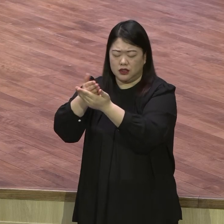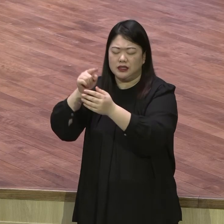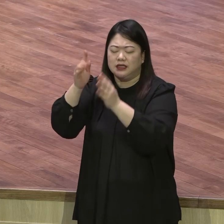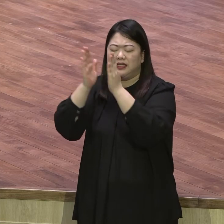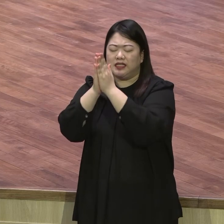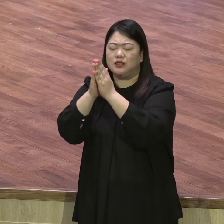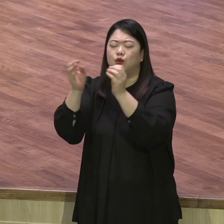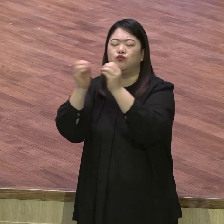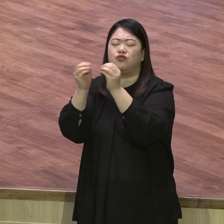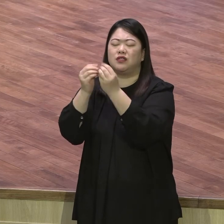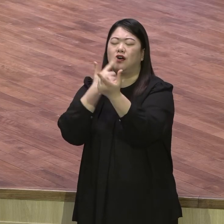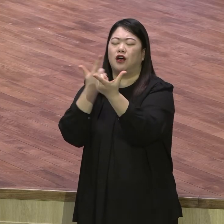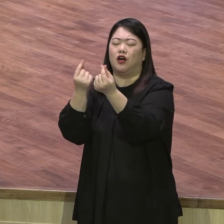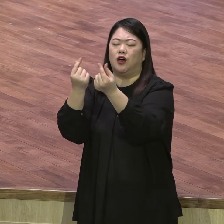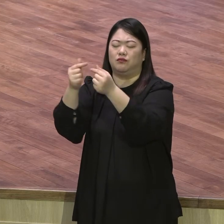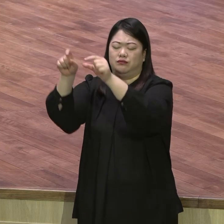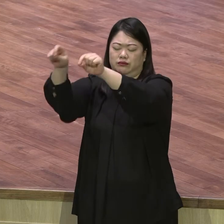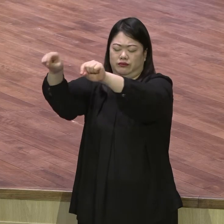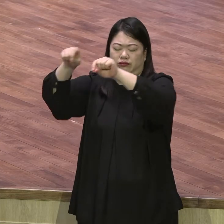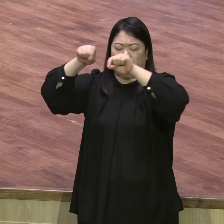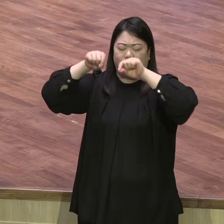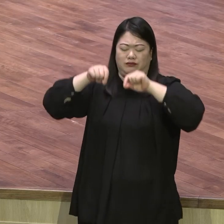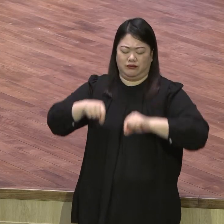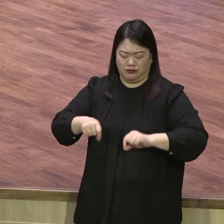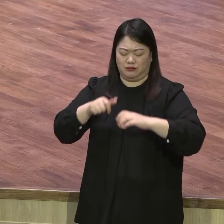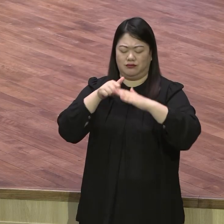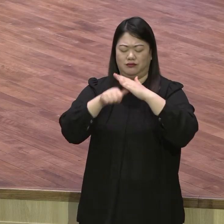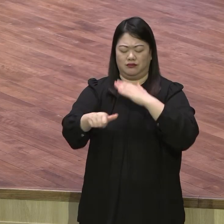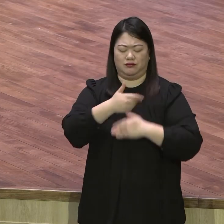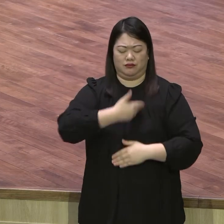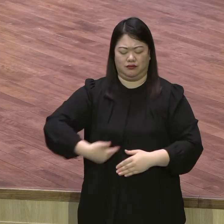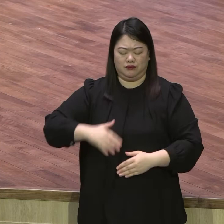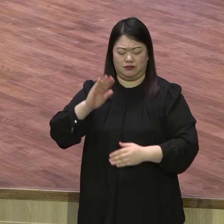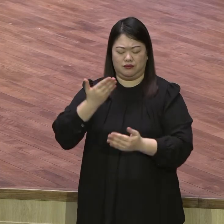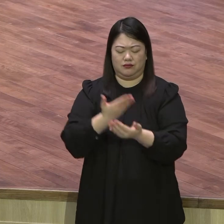쓰임받는 영계의 전 성도들 되게 하여